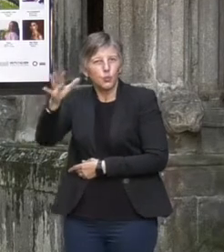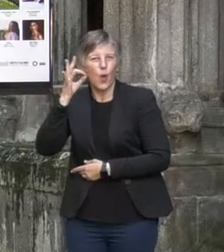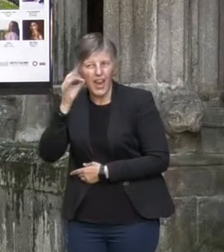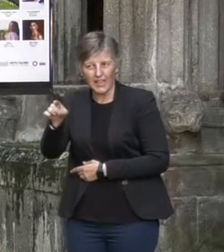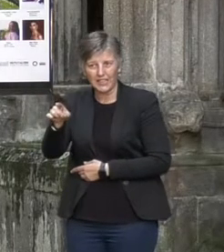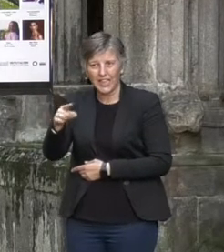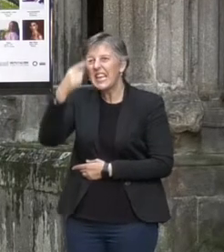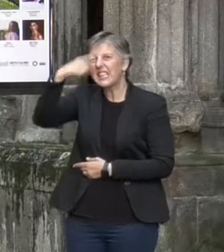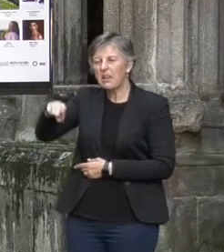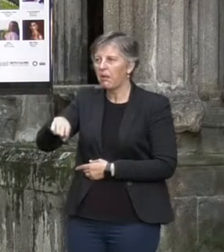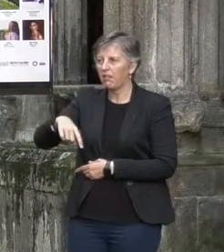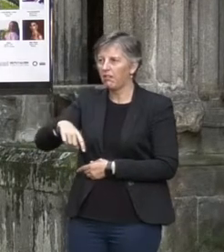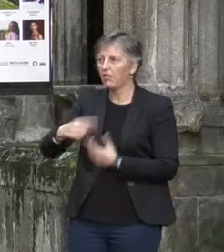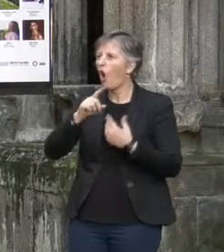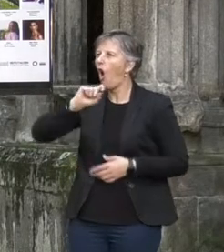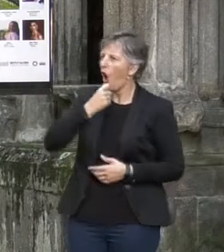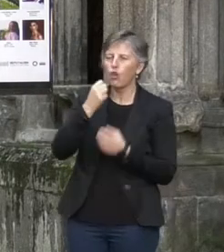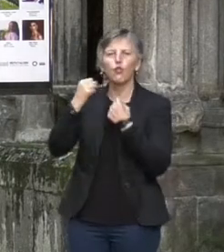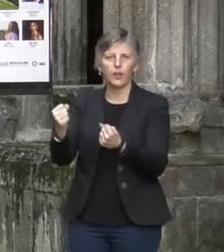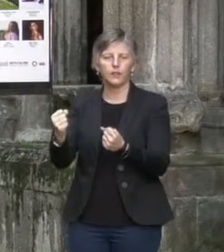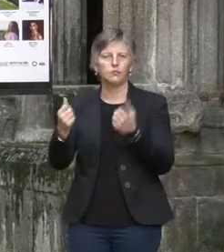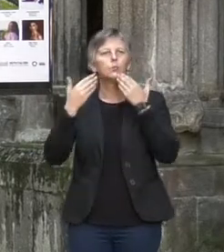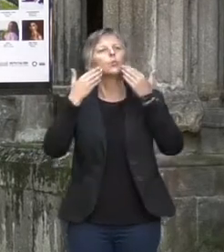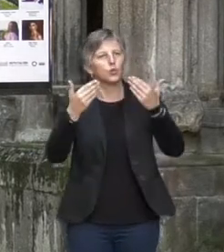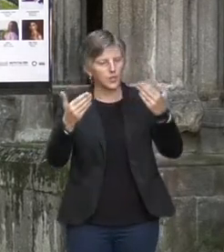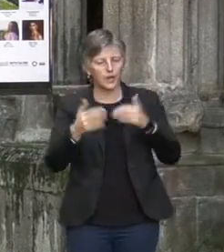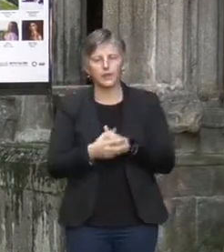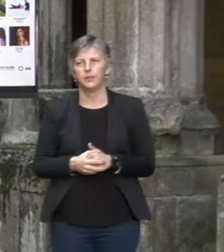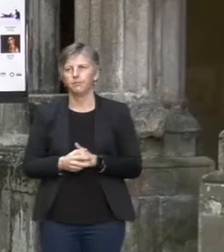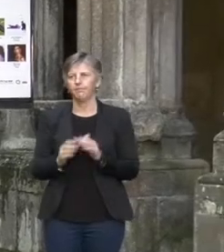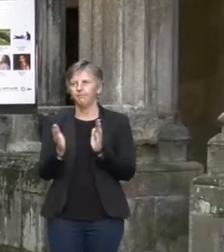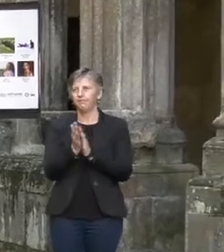que os despreciamos profundamente. Moitas grazas.